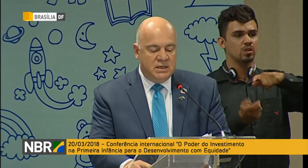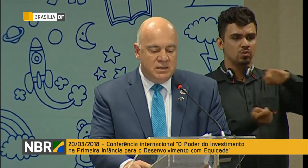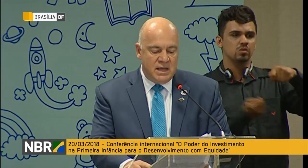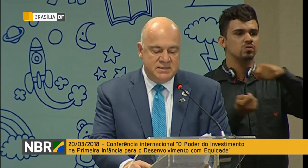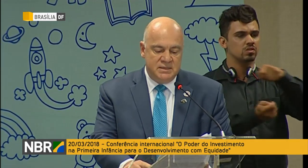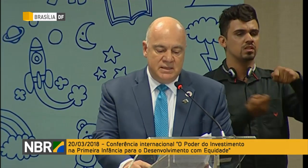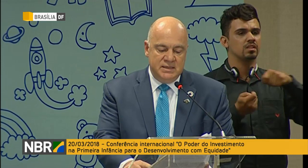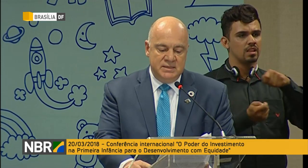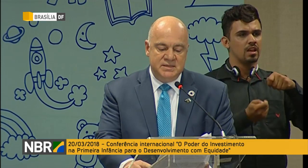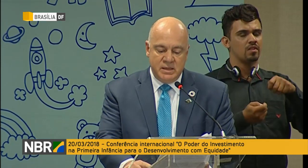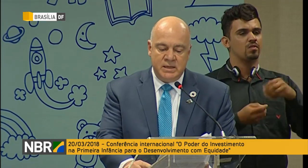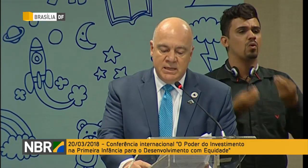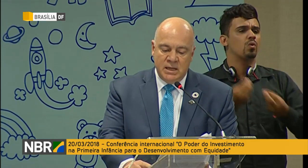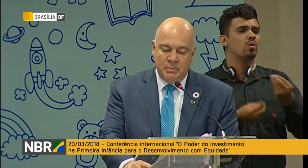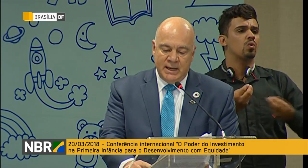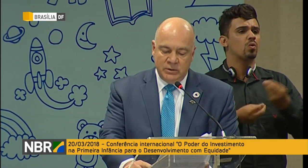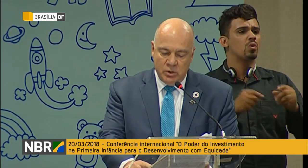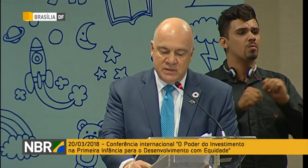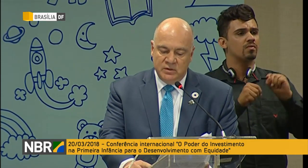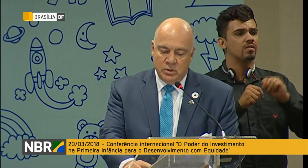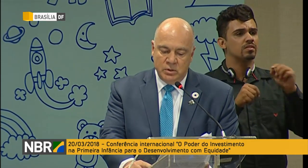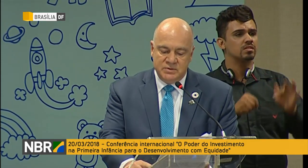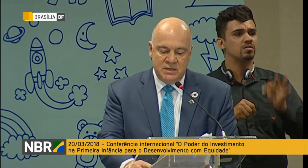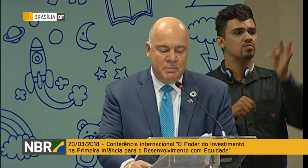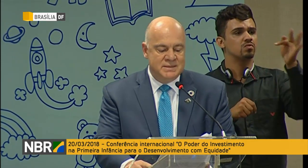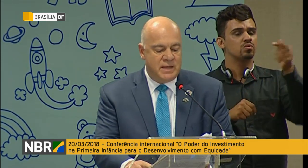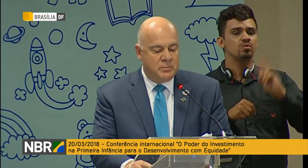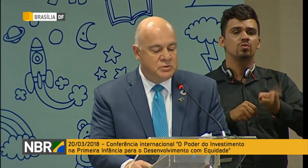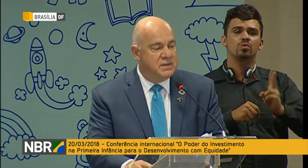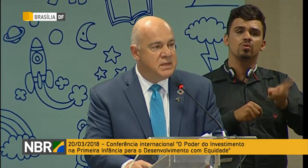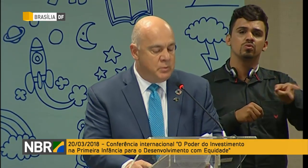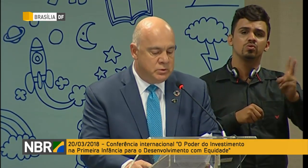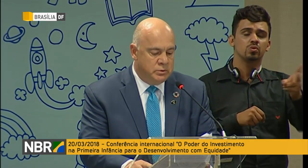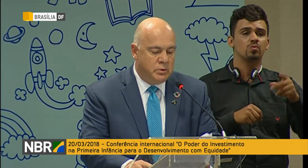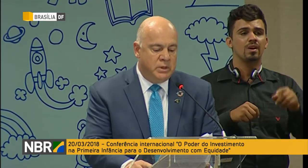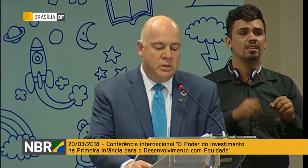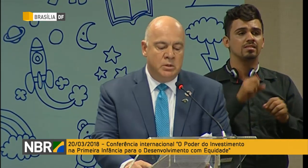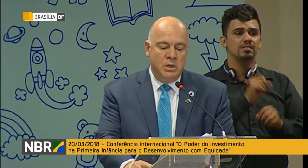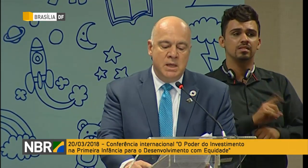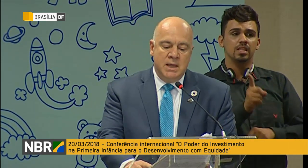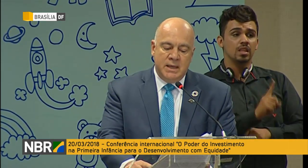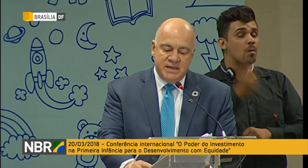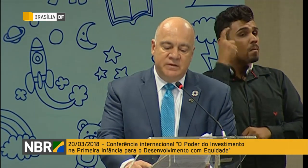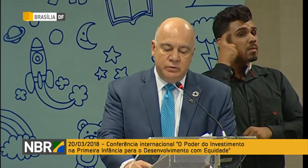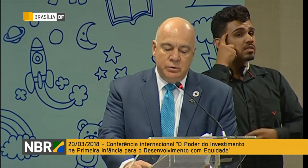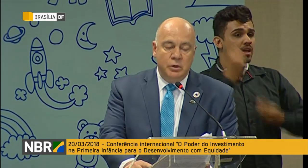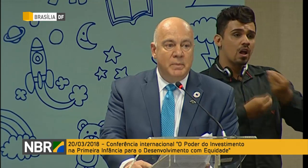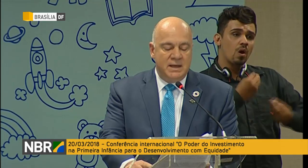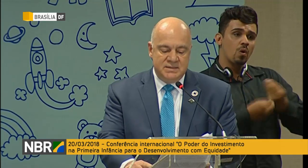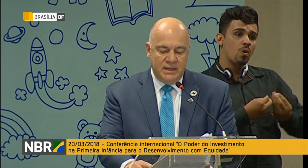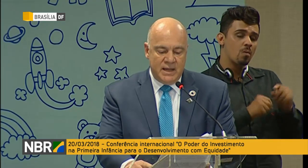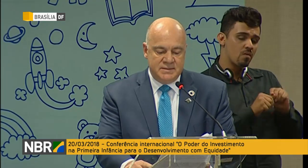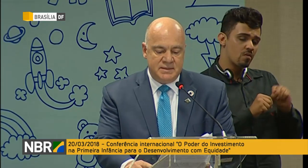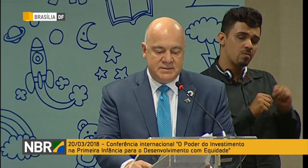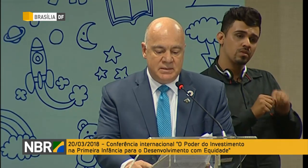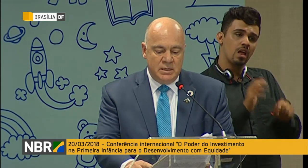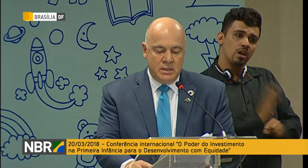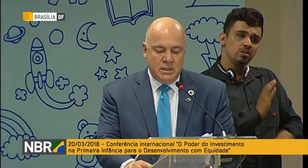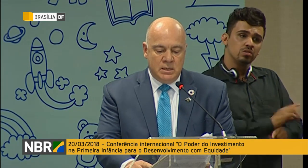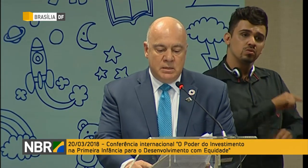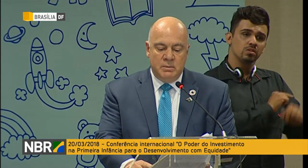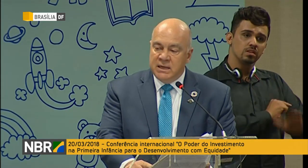com dignidade e cidadania para todas e todos sem pensarmos que estamos construindo esse futuro para as